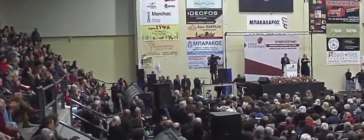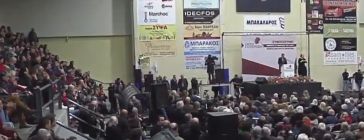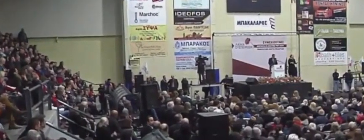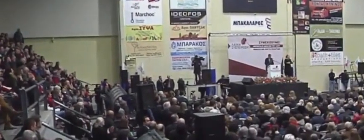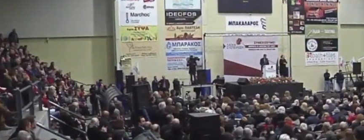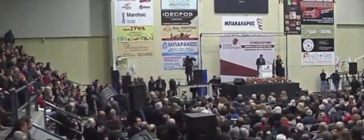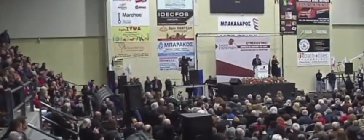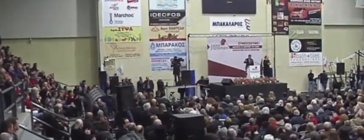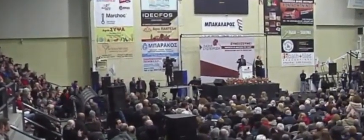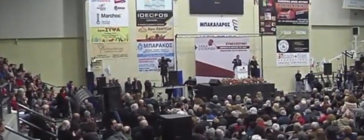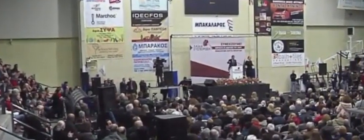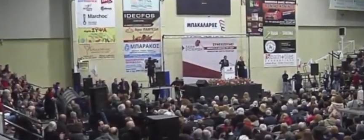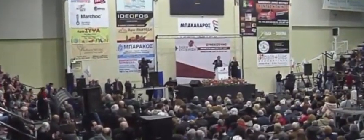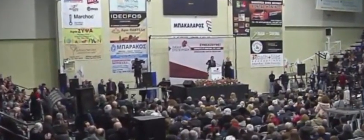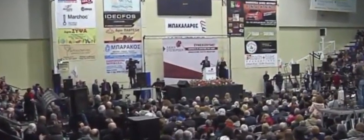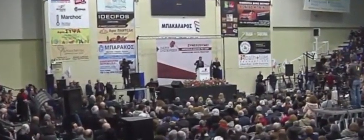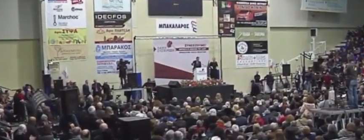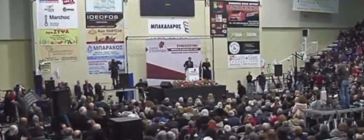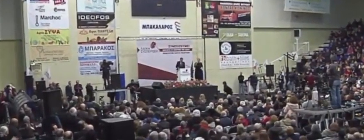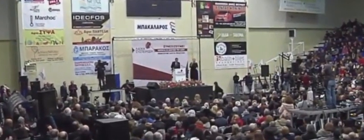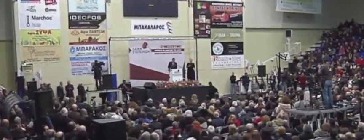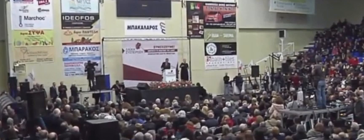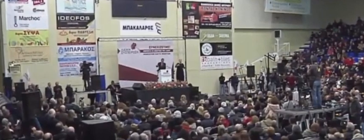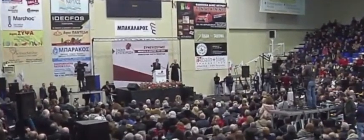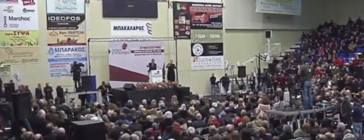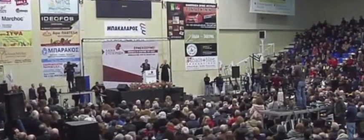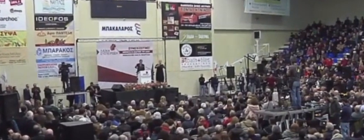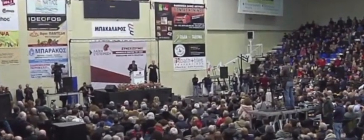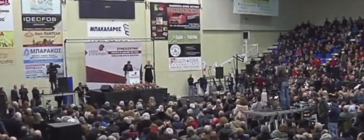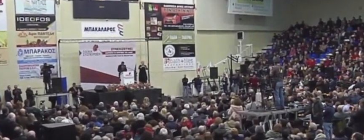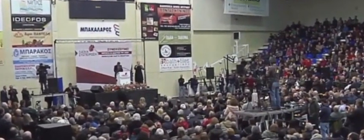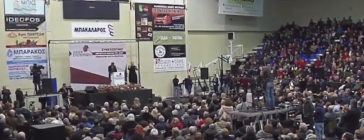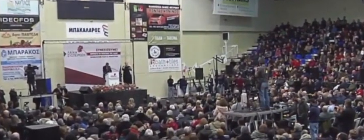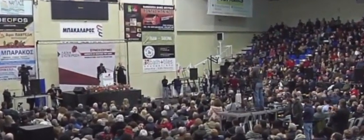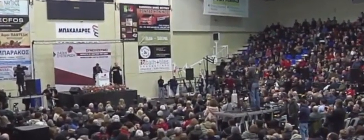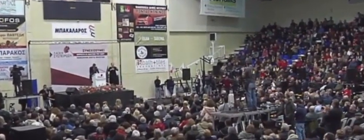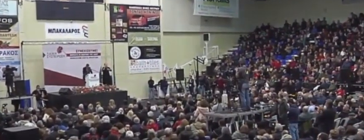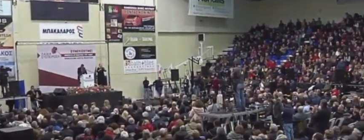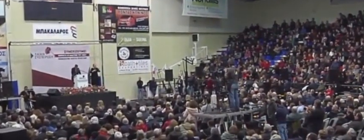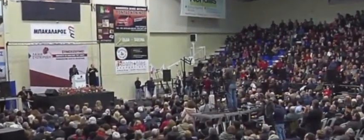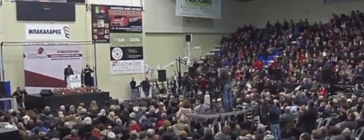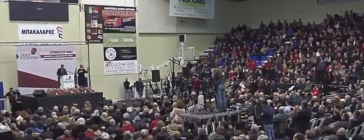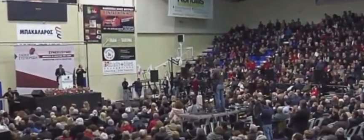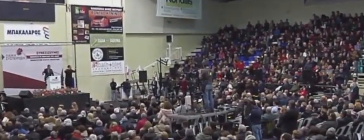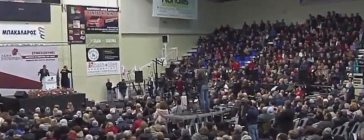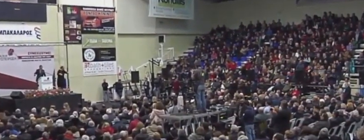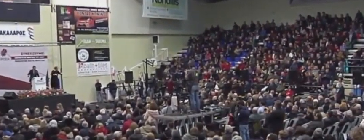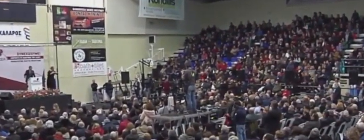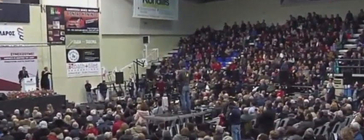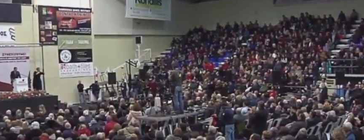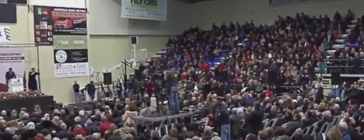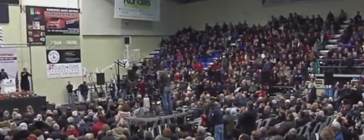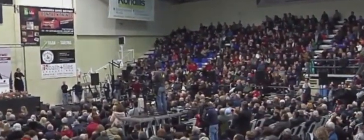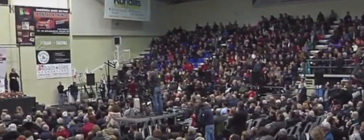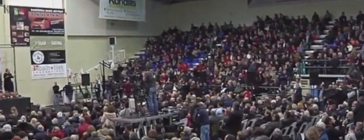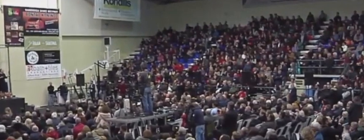ερασιτεχνικό ποδόσφαιρο, να θυμίσουμε τα έργα στο Σαραβάλι, να πούμε αυτά που προγραμματίζουμε στα Ροήτικα. Αυτή είναι η